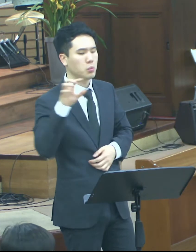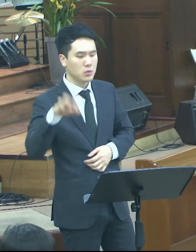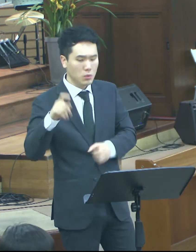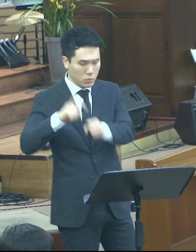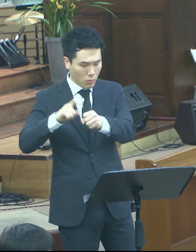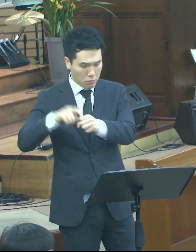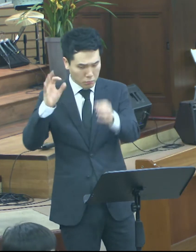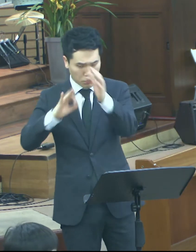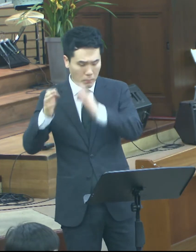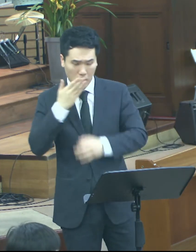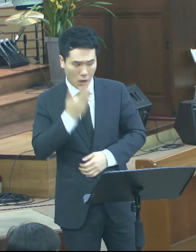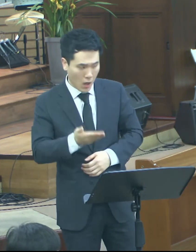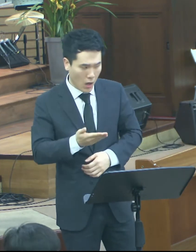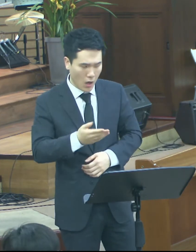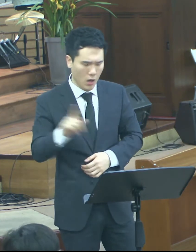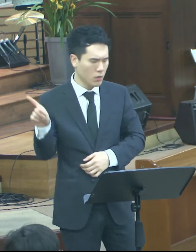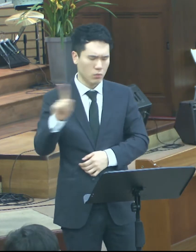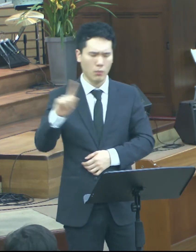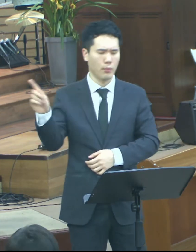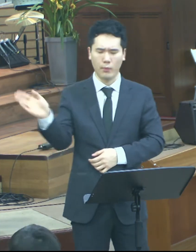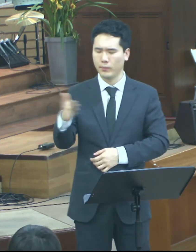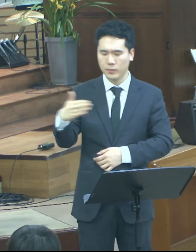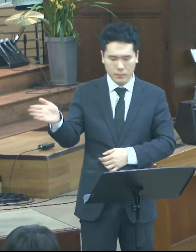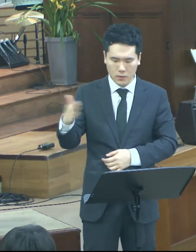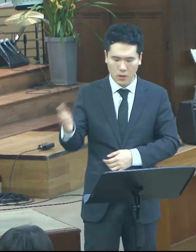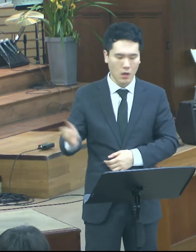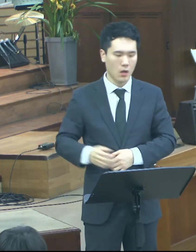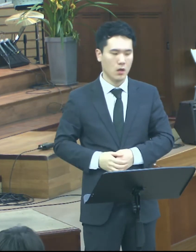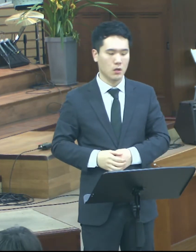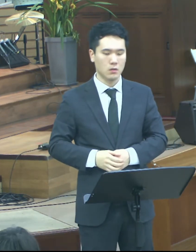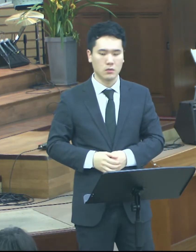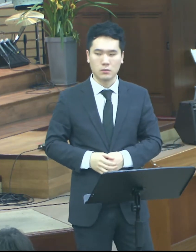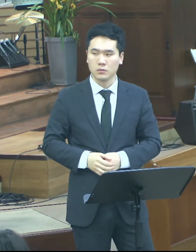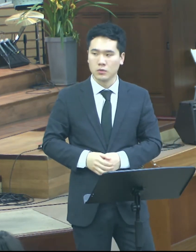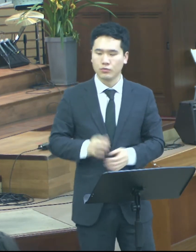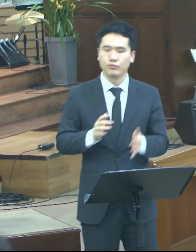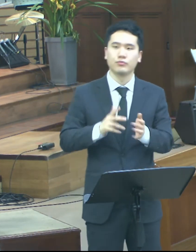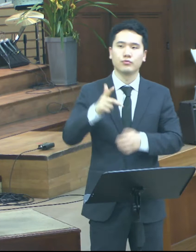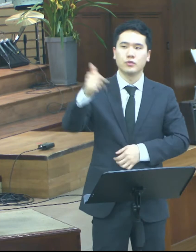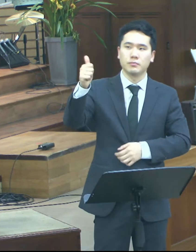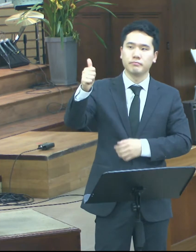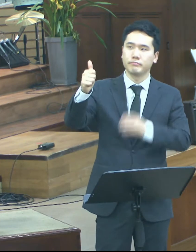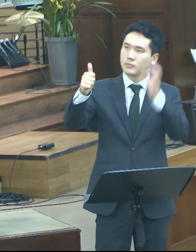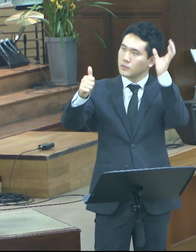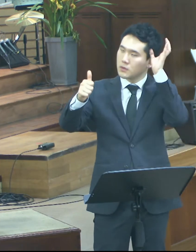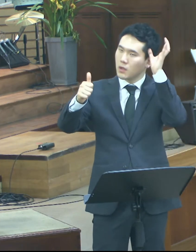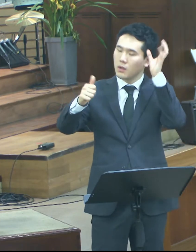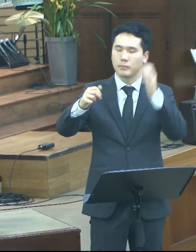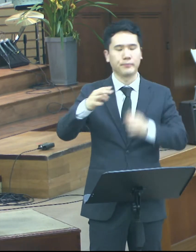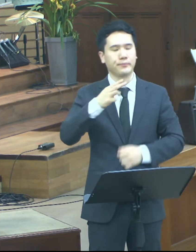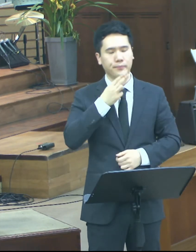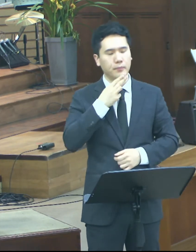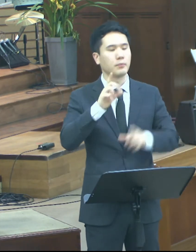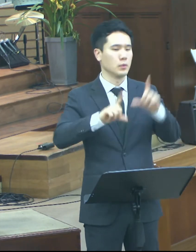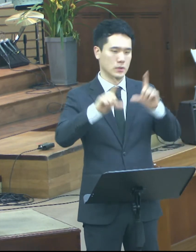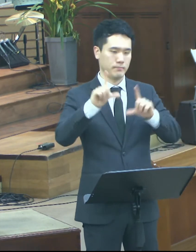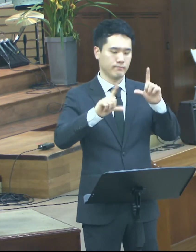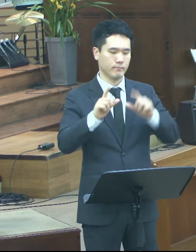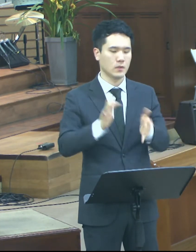있었음에도 불구하고 전혀 주님을 상상하지 않고 기대하지 못했습니다. 예수님께서 떡 몇 개나 있느냐 했을